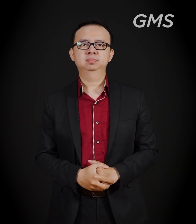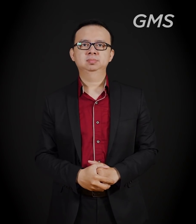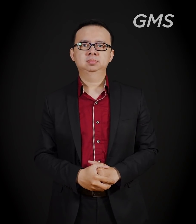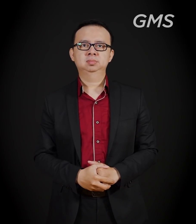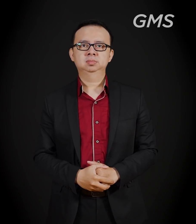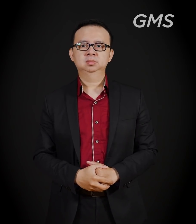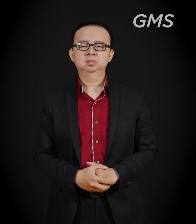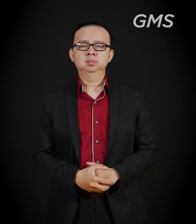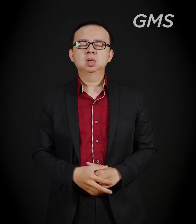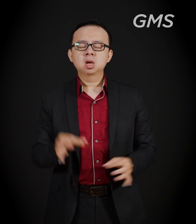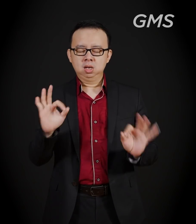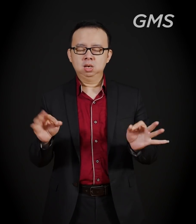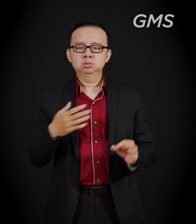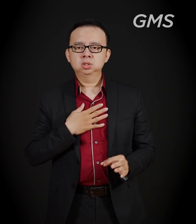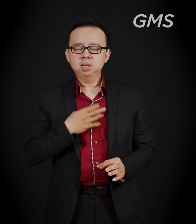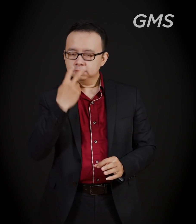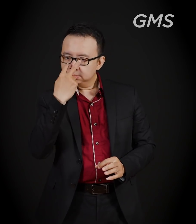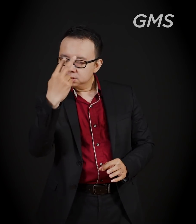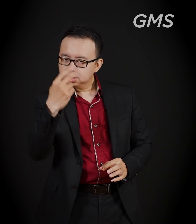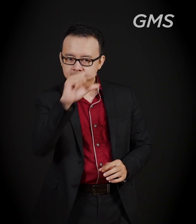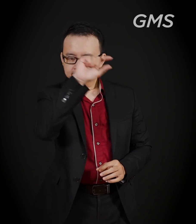Kalau saya lihat konteks ayat ini.